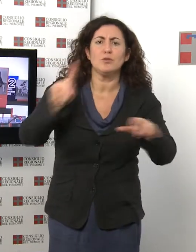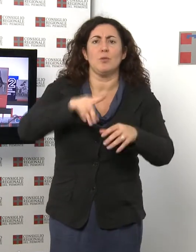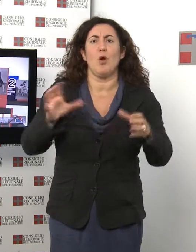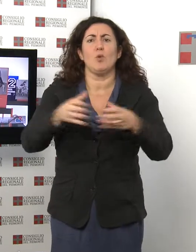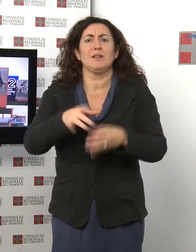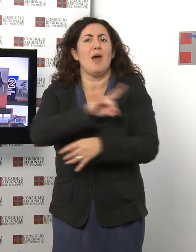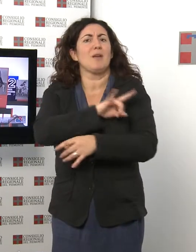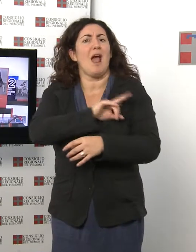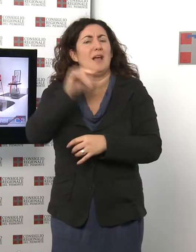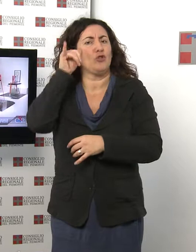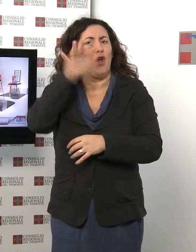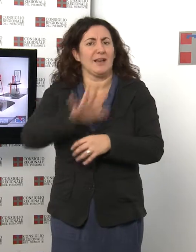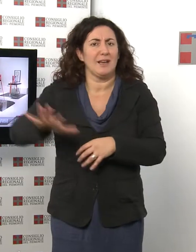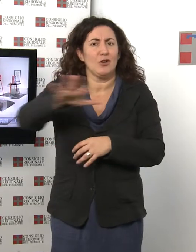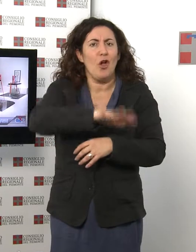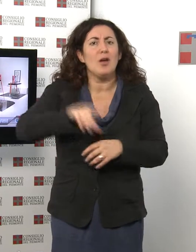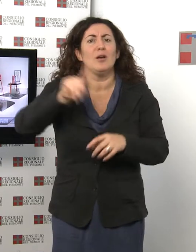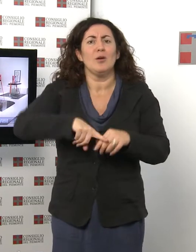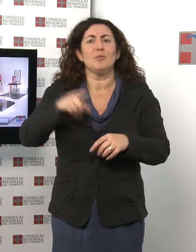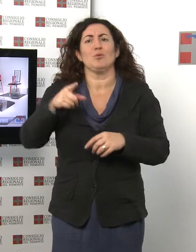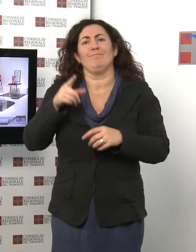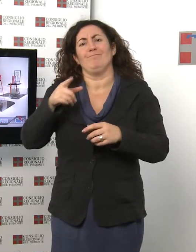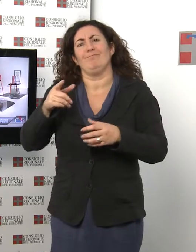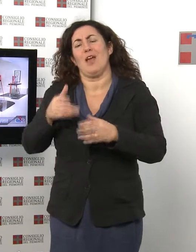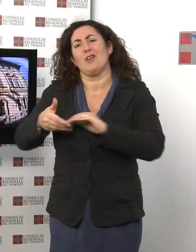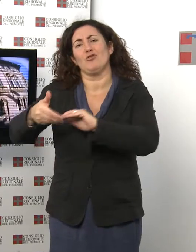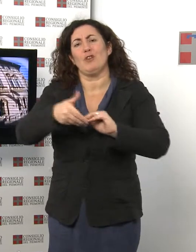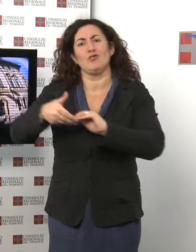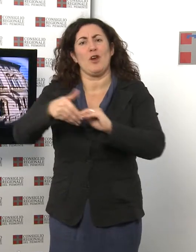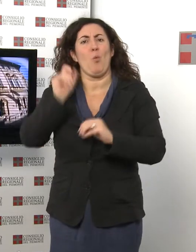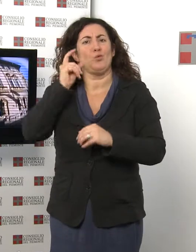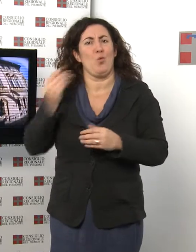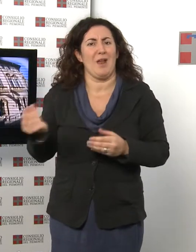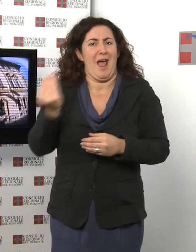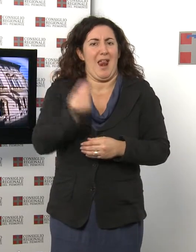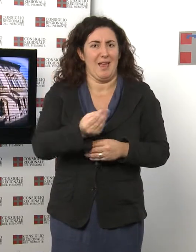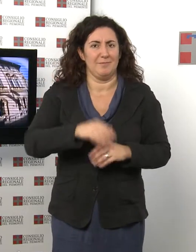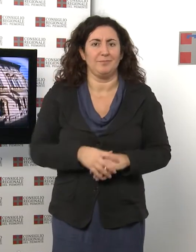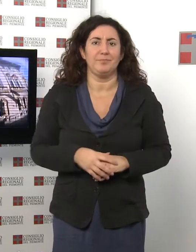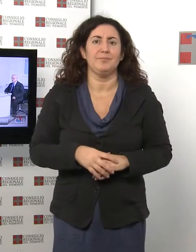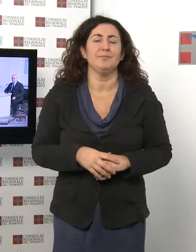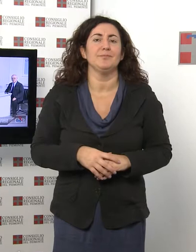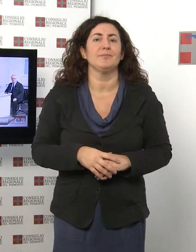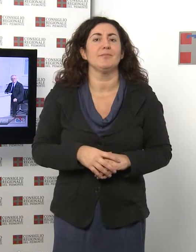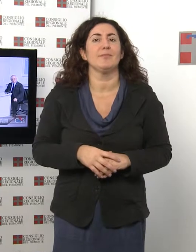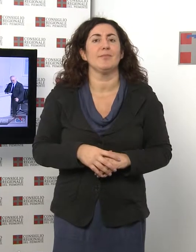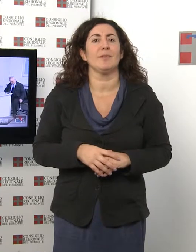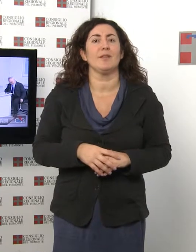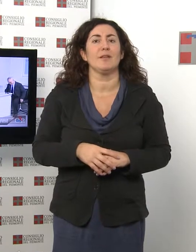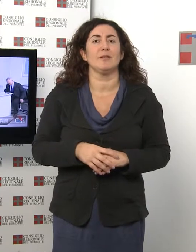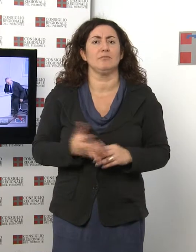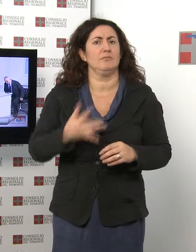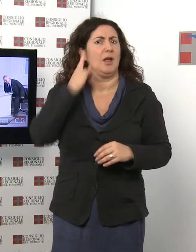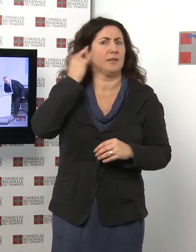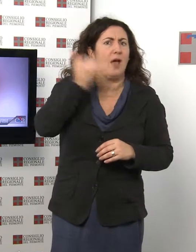Torino e il coordinamento organizzativo dell'associazione culturale Recto Verso. Ricordo di Actis Perinetti. Intellettuale poliedrico